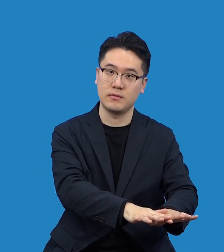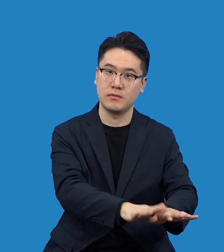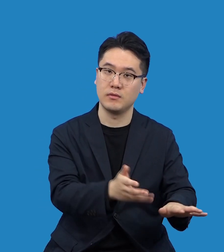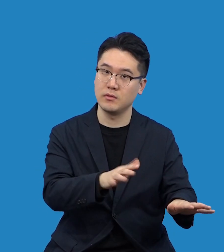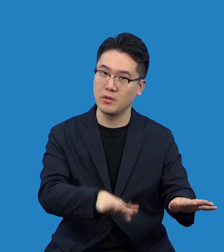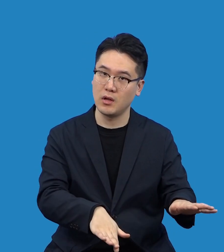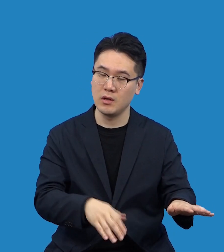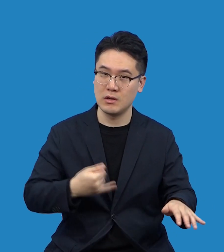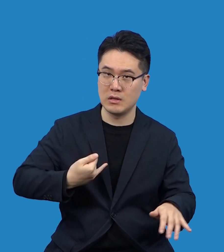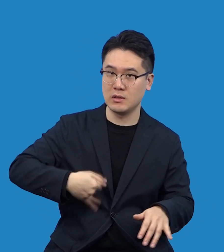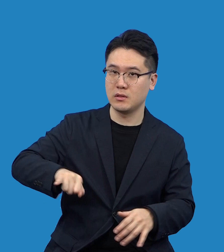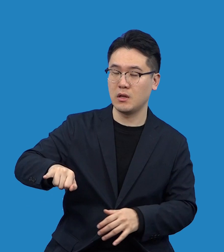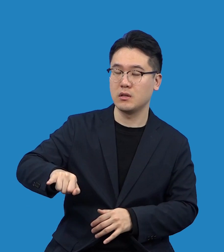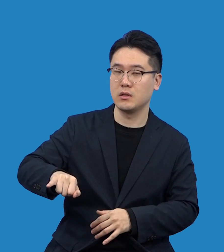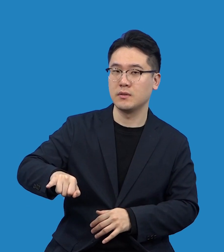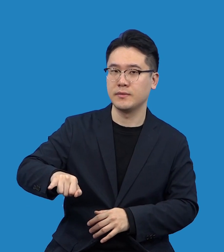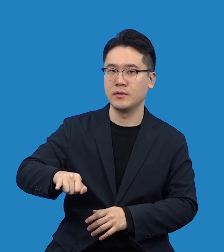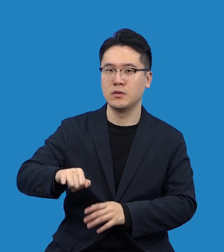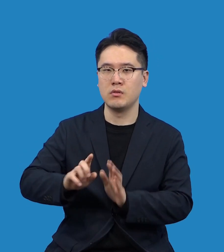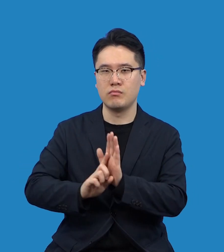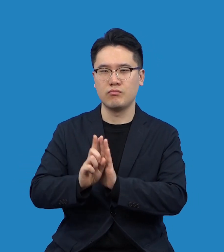넘는 고열을 앓으면서